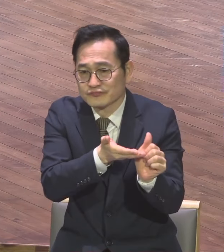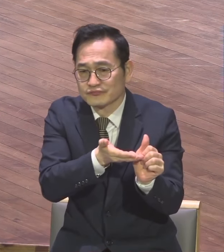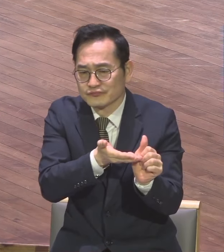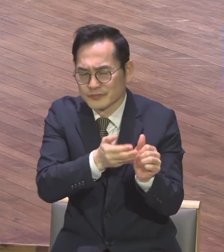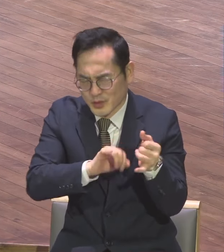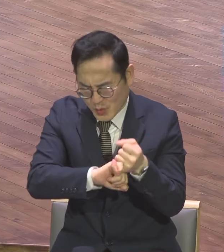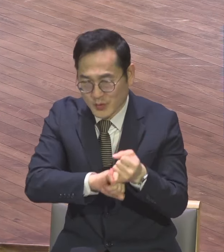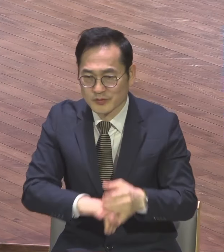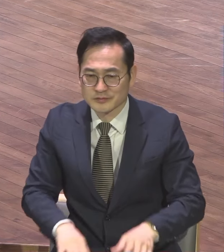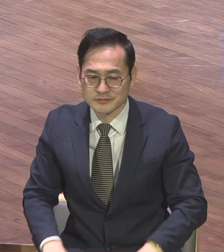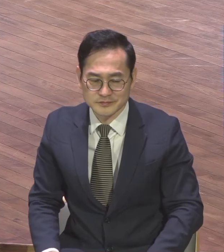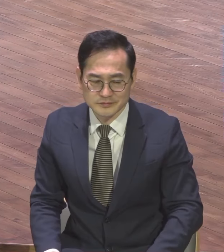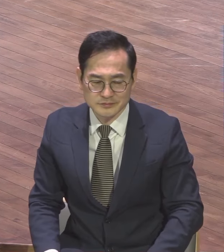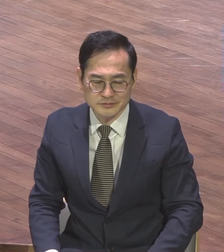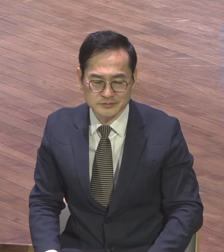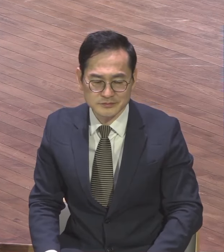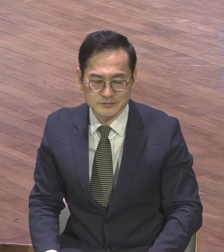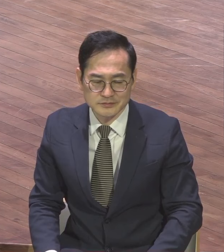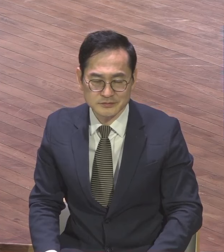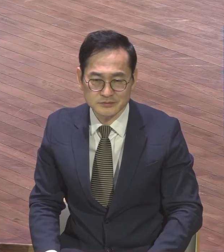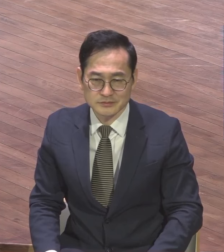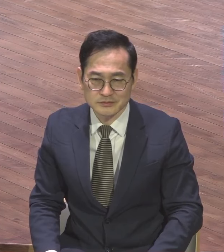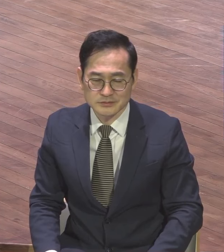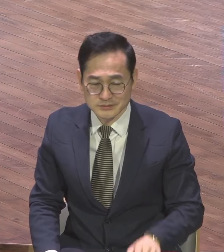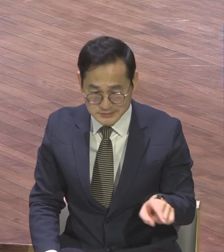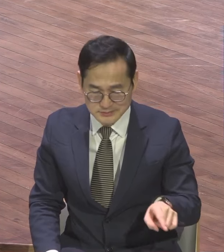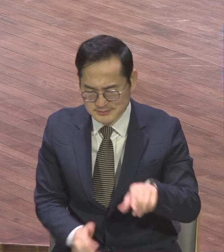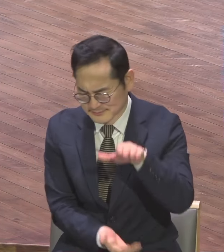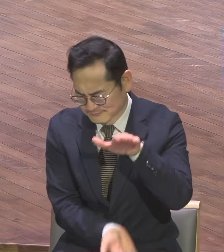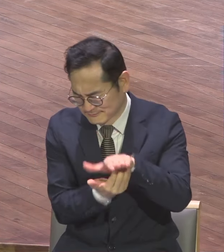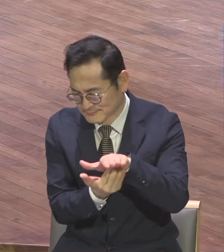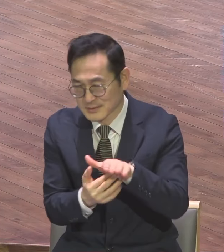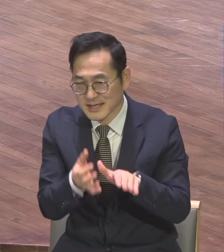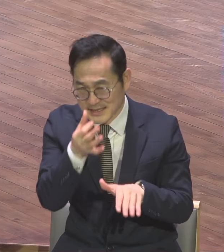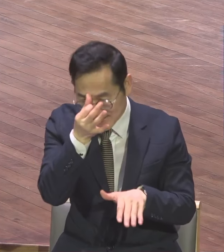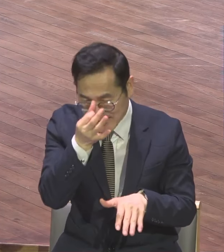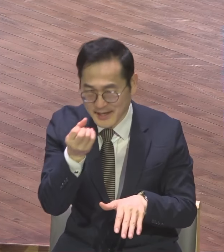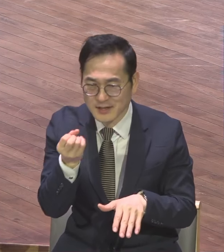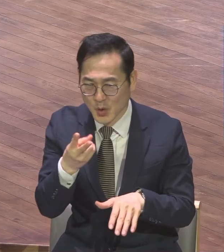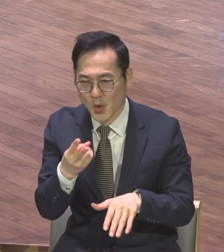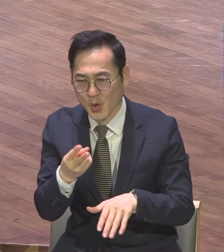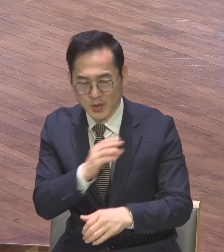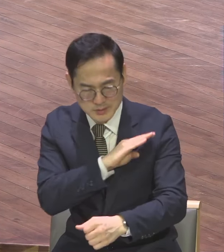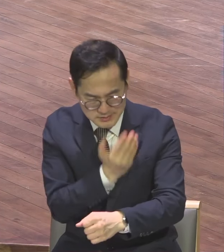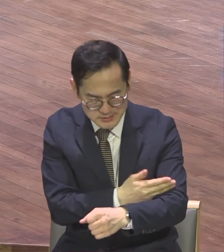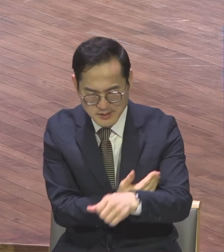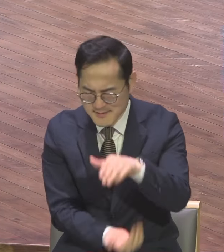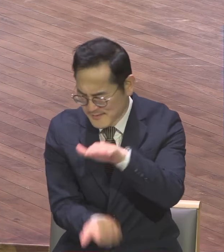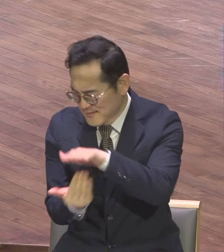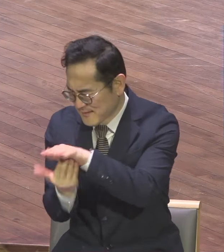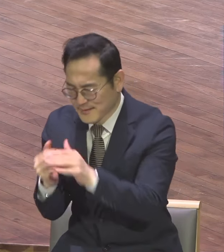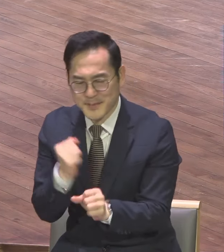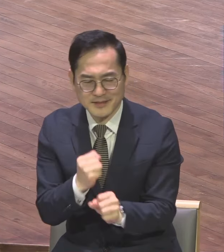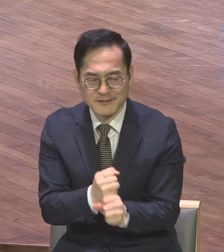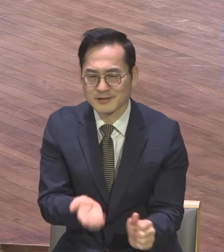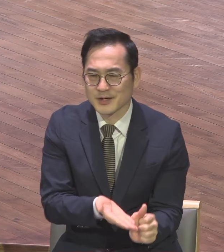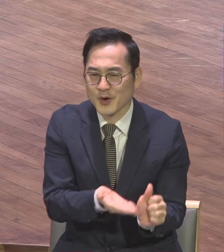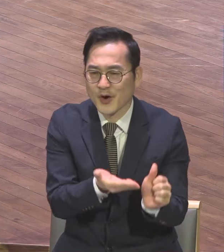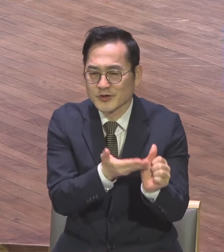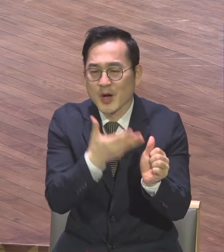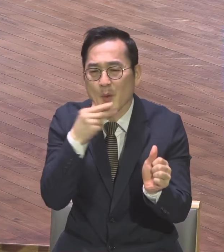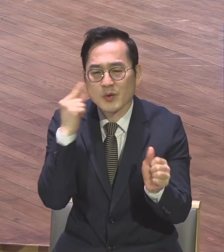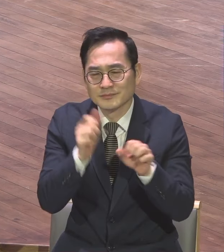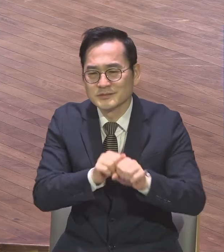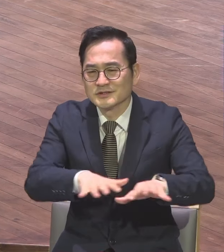시대 살리고 미래 살리는 서밋으로 세울 수 있는 그러한 증거를 보이기를 주님의 이름으로